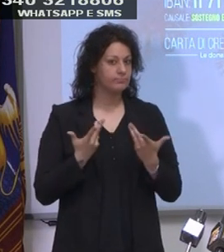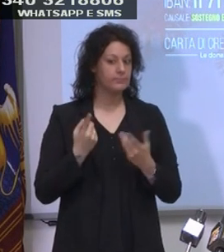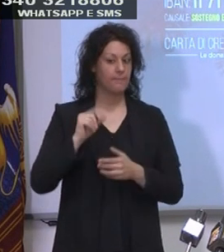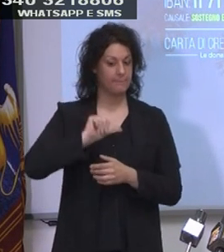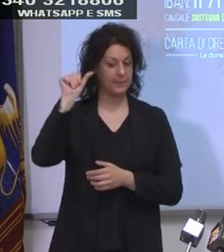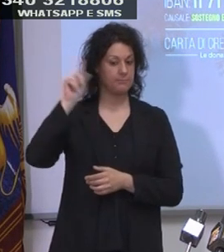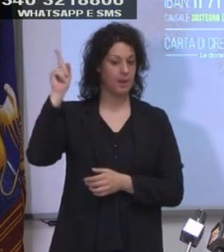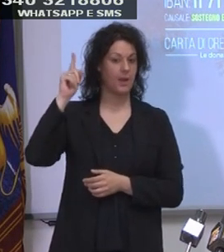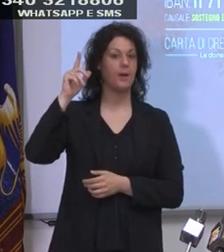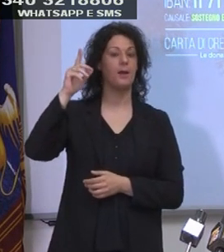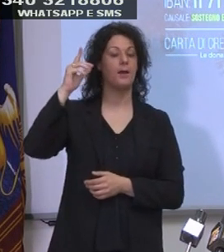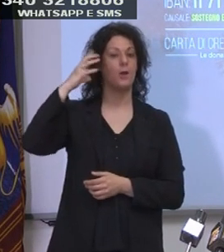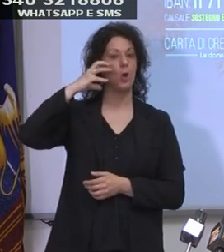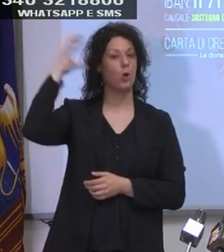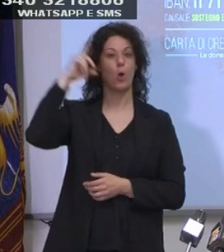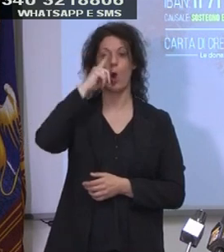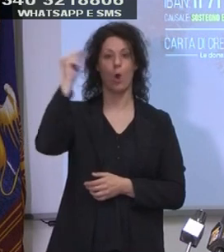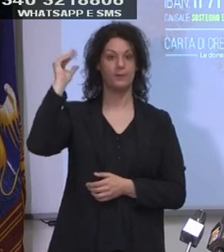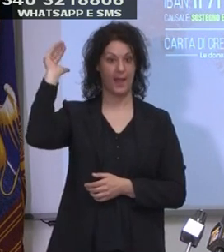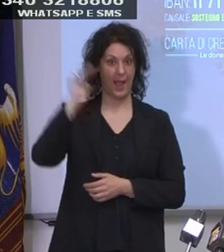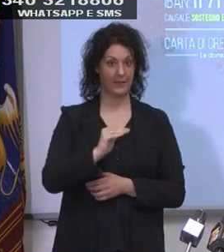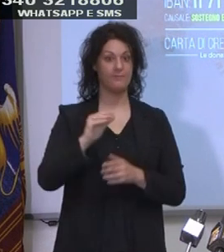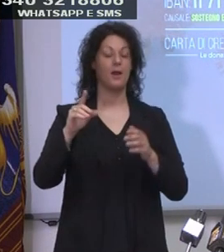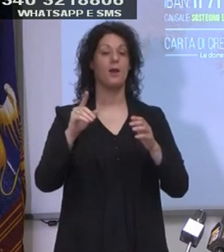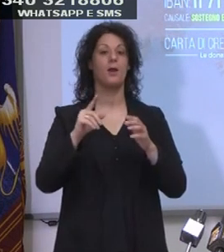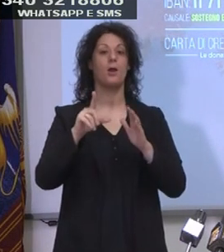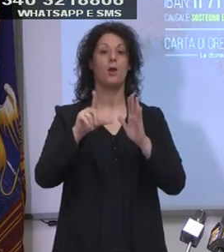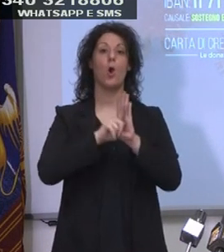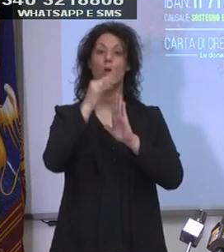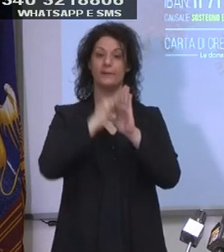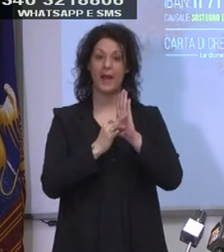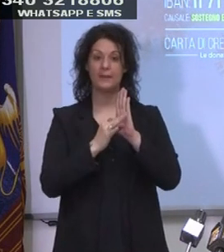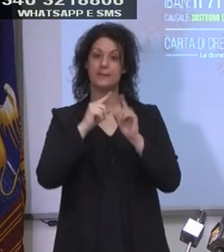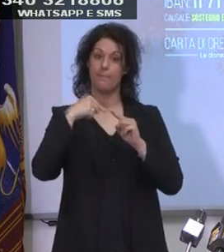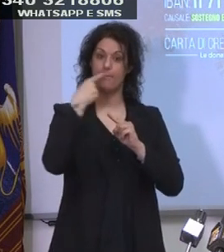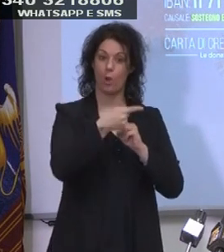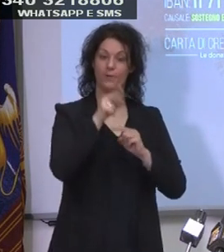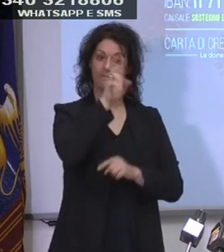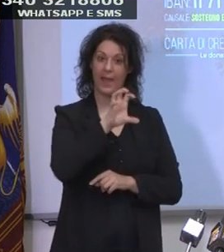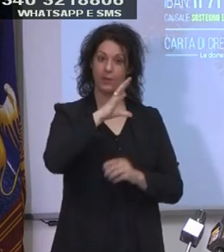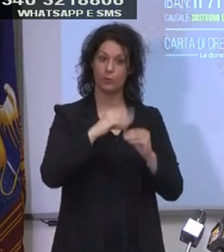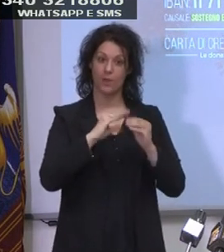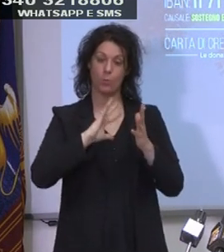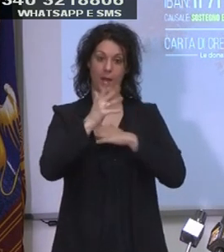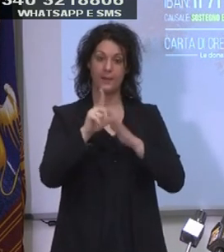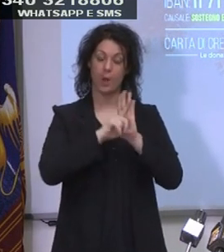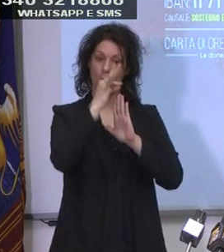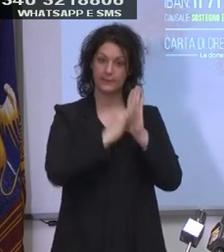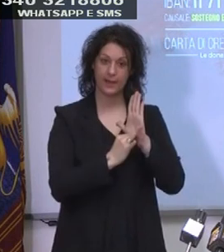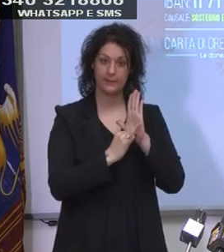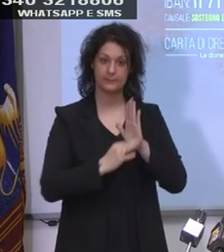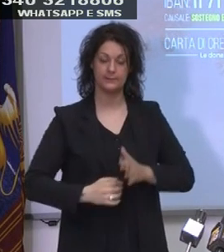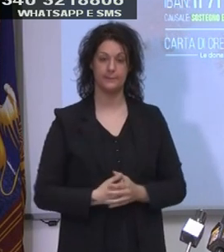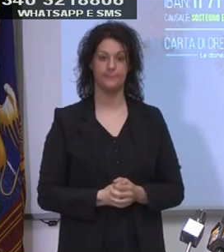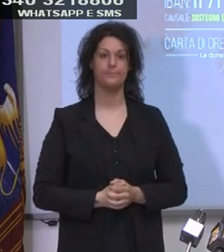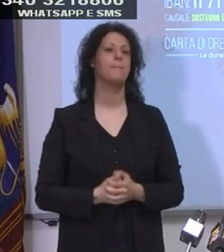ci può già anticipare qualcosa fin da oggi, insomma? Ma guarda, ti dico, sulle linee